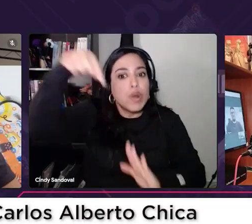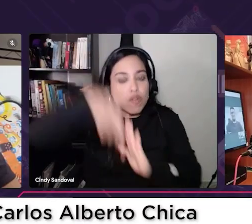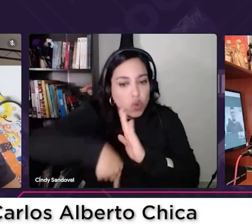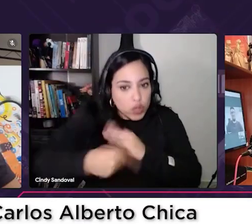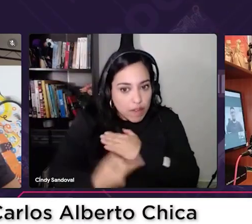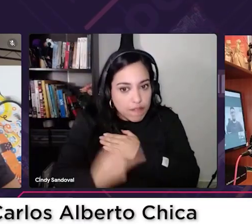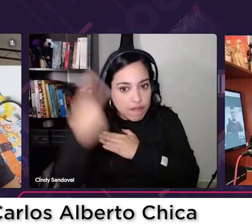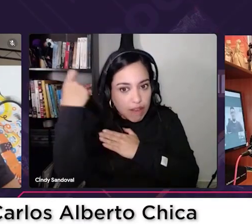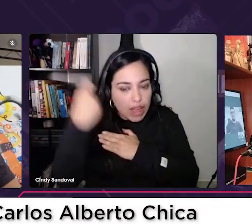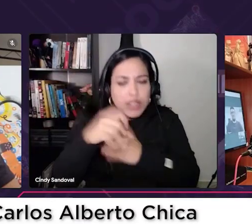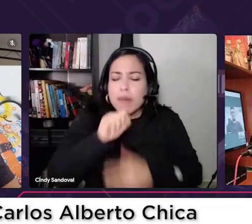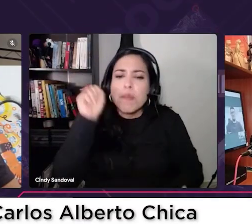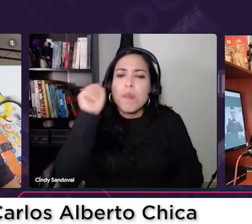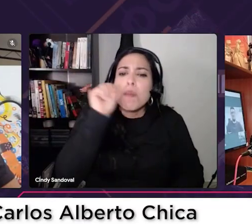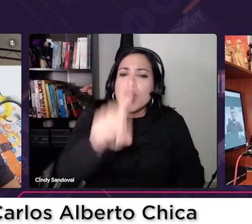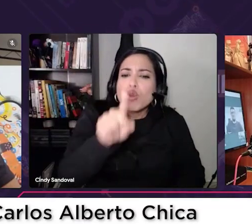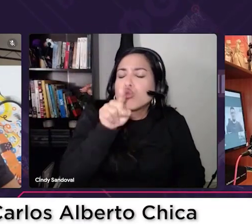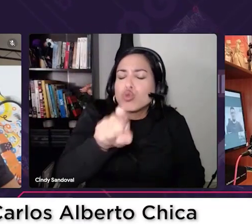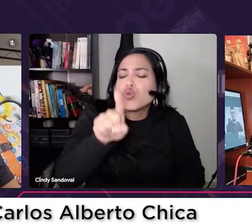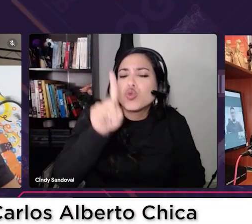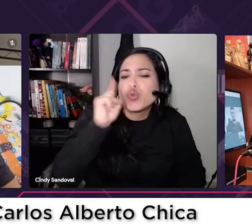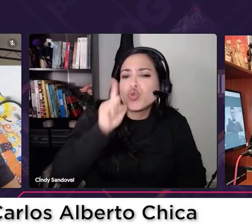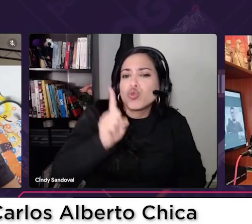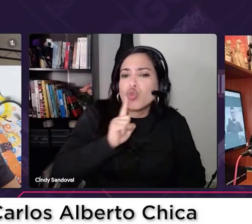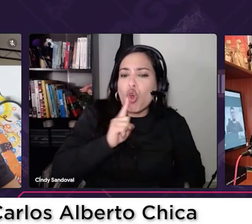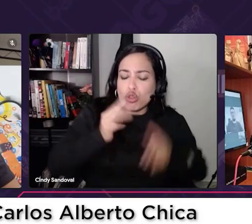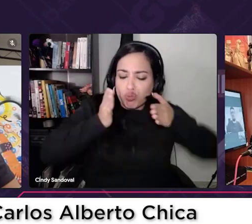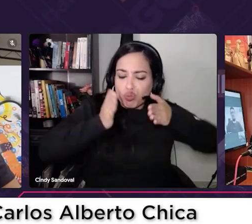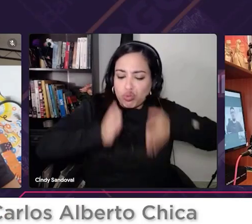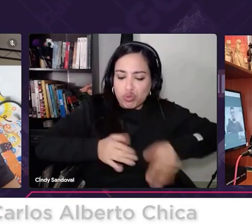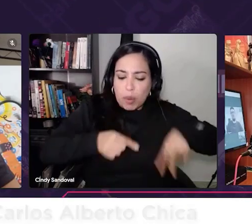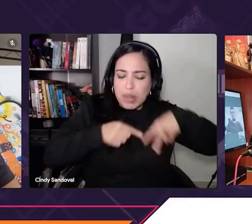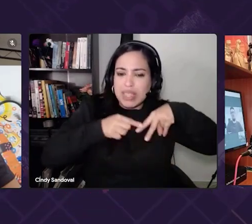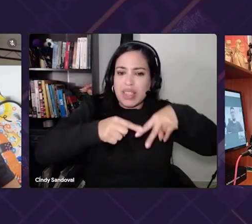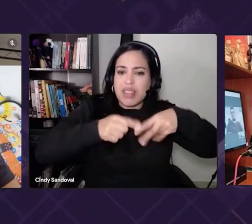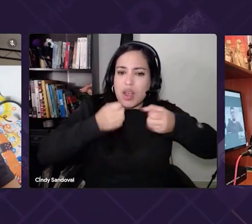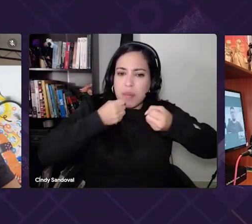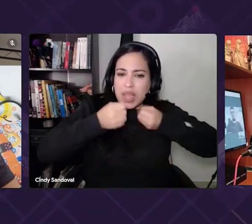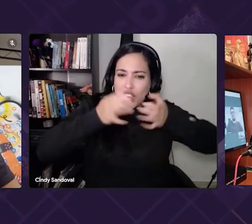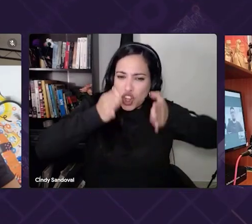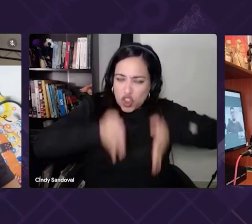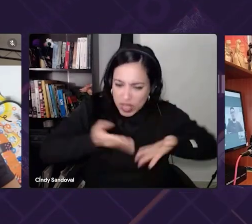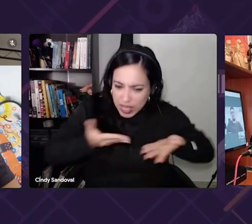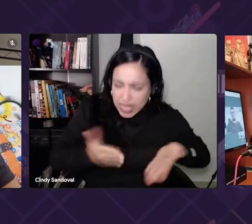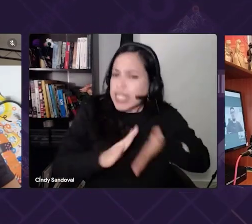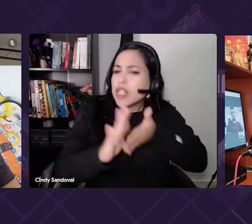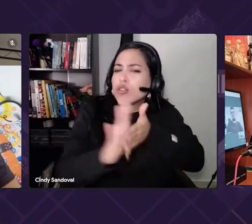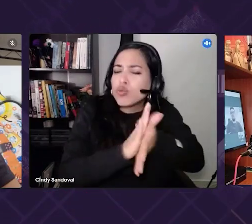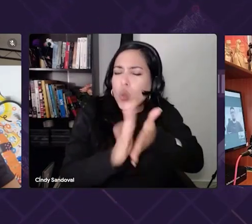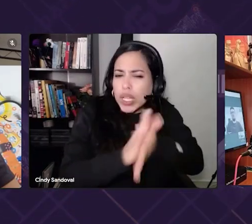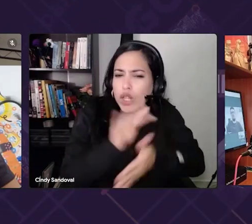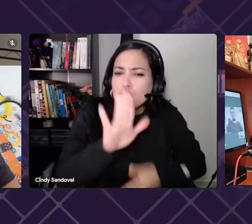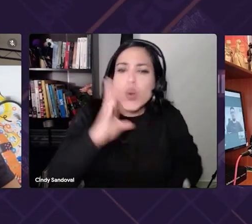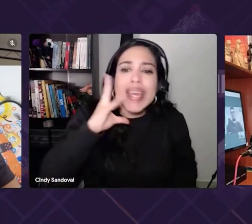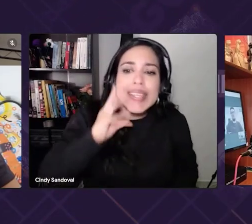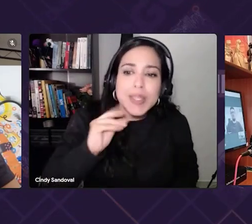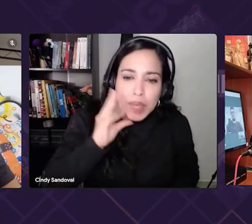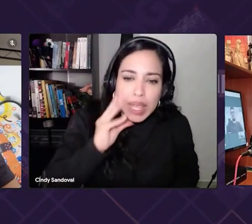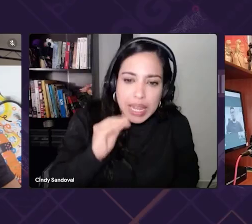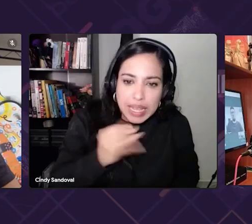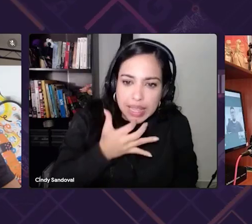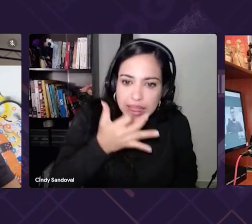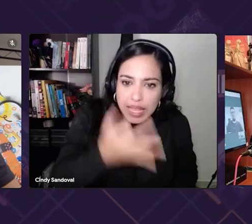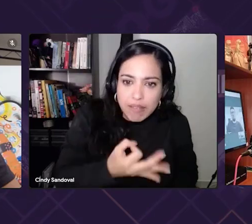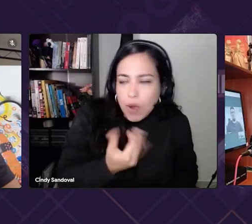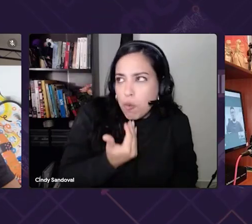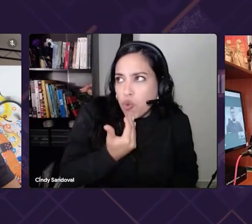por tu experiencia como periodista sordo, cuéntanos qué tipo de habilidades